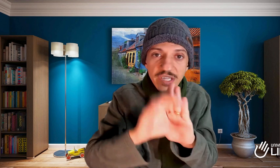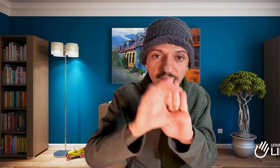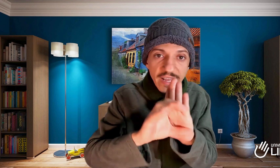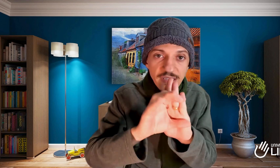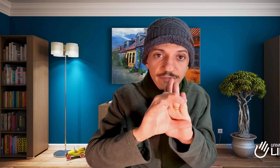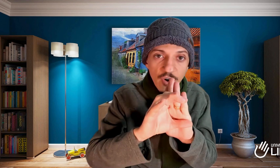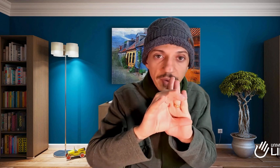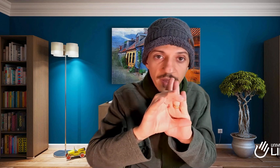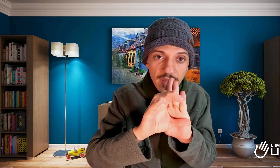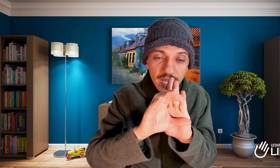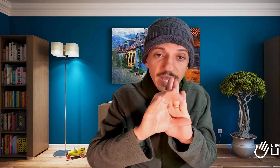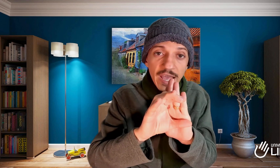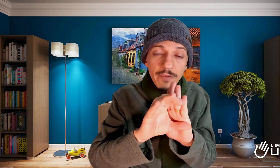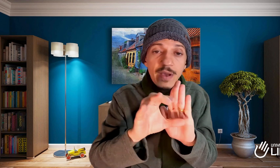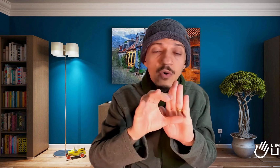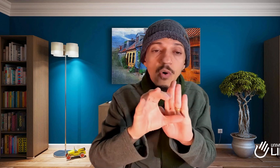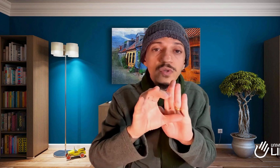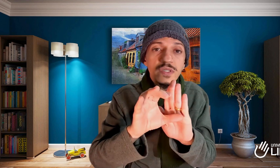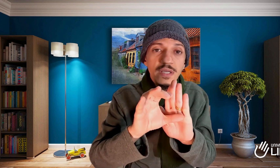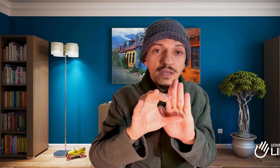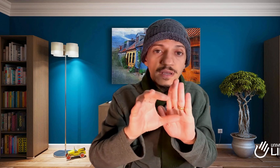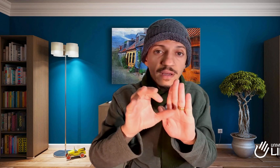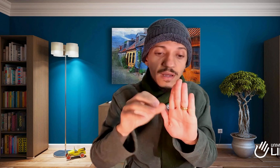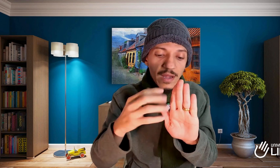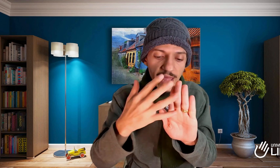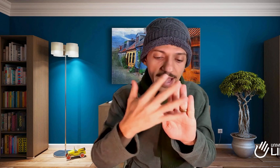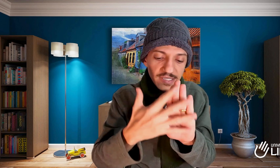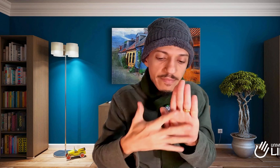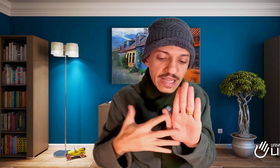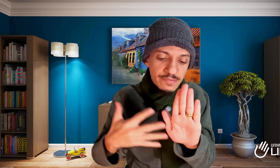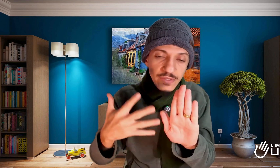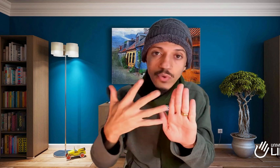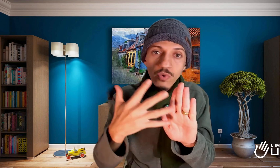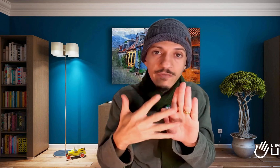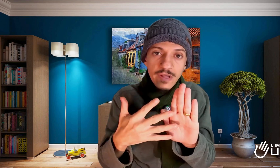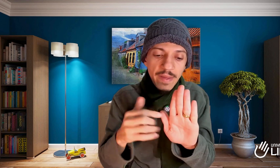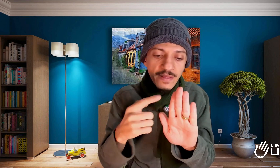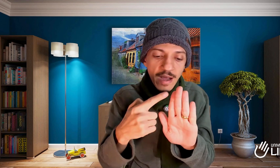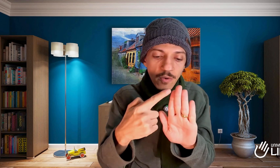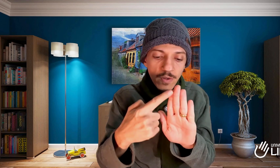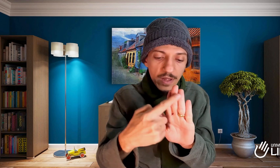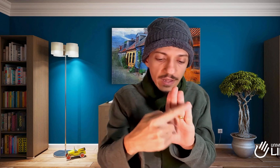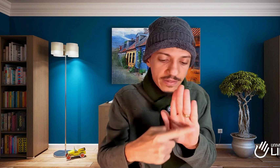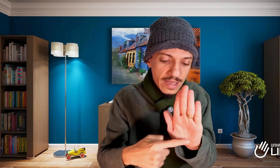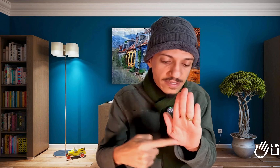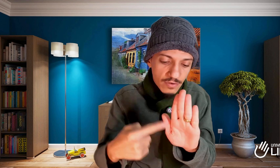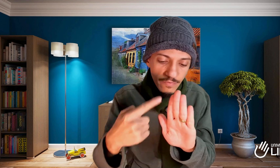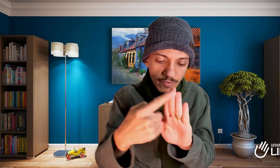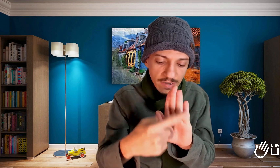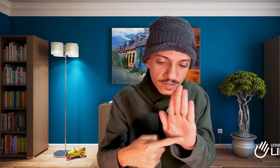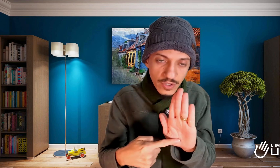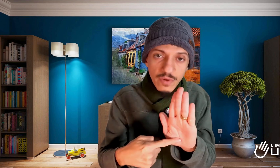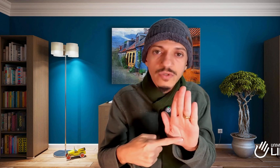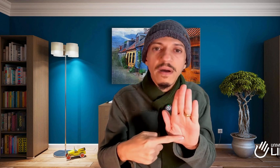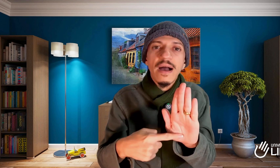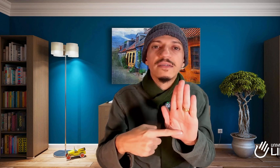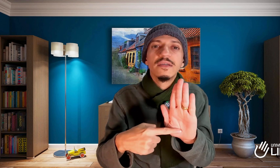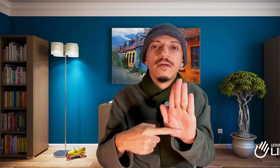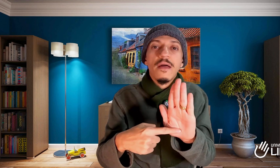dessa forma. E aí pegou-se essa mesma estrutura fundamental dessa configuração de mão de base,